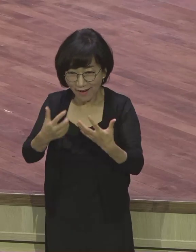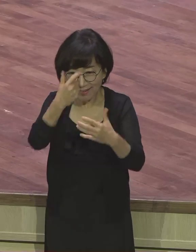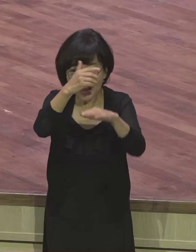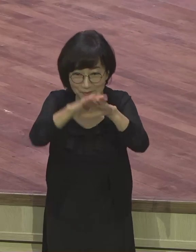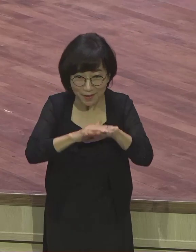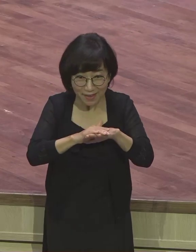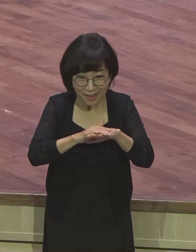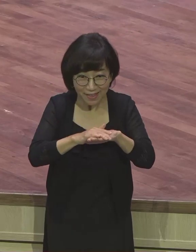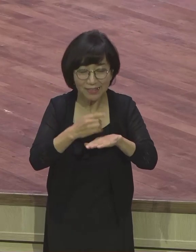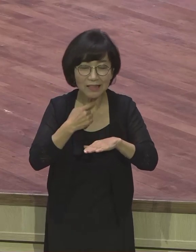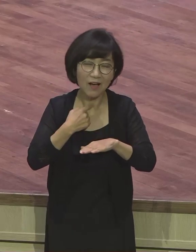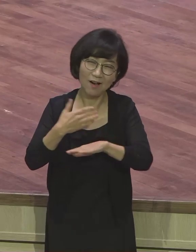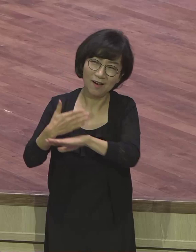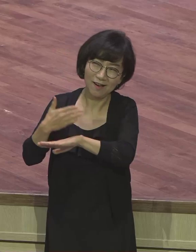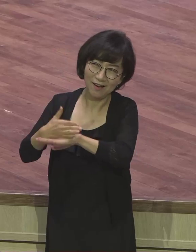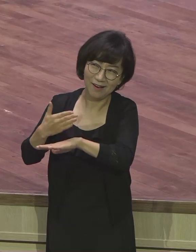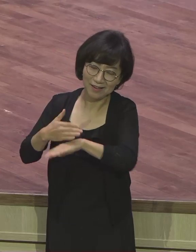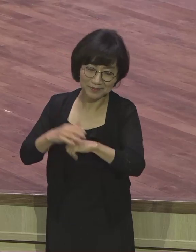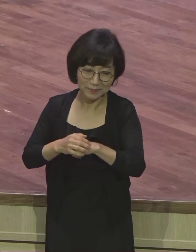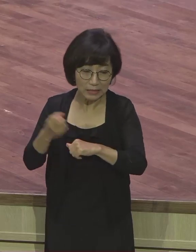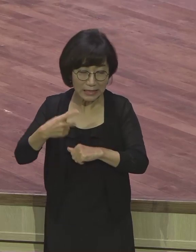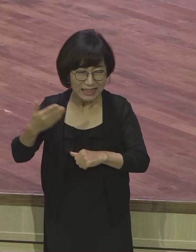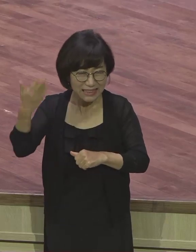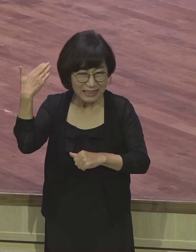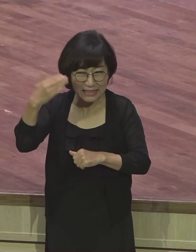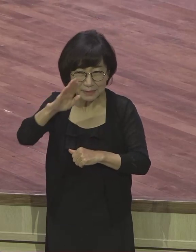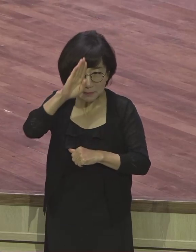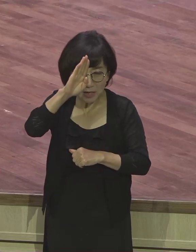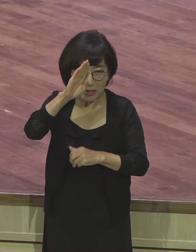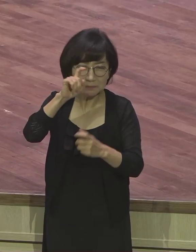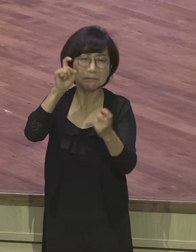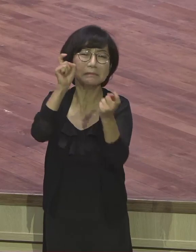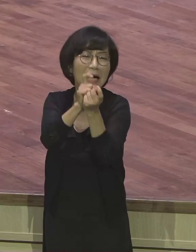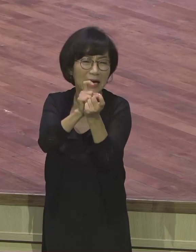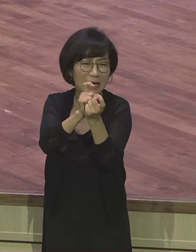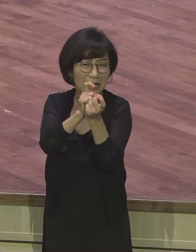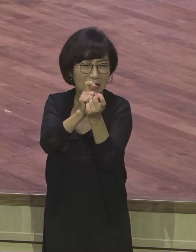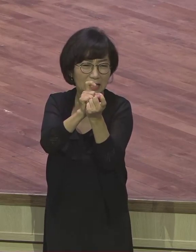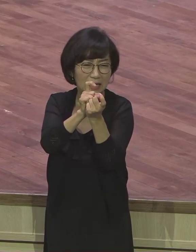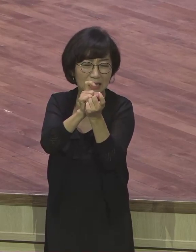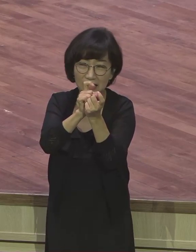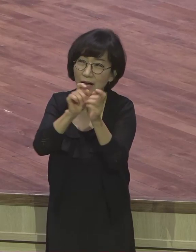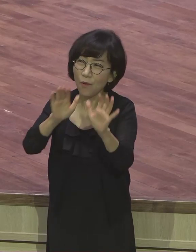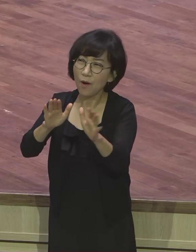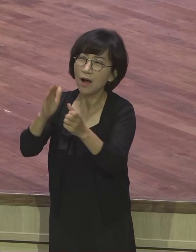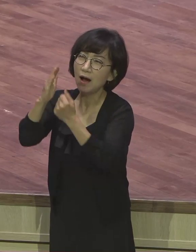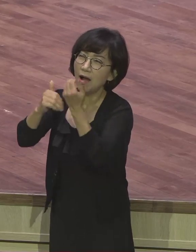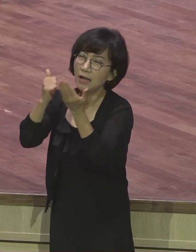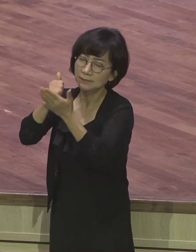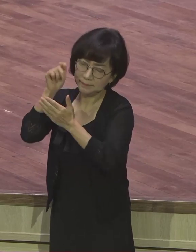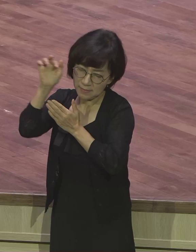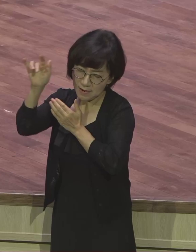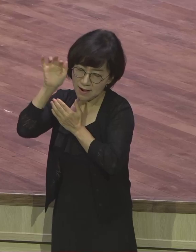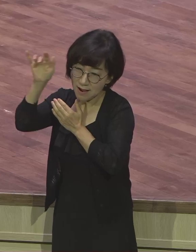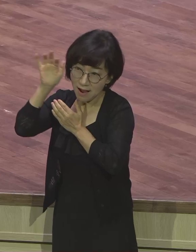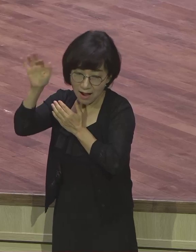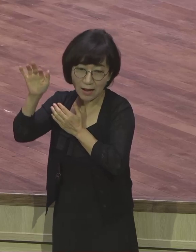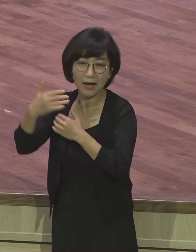실패하지 않았다고 하면 내가 전에 병들지 않았다고 하면 내가 그렇게 어려움 당하지 않았다면 어떻게 갈급한 마음으로 교회